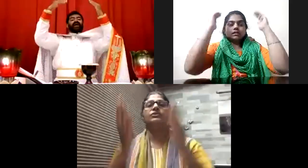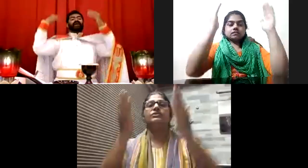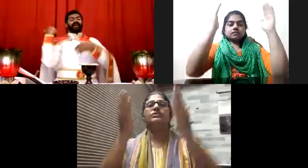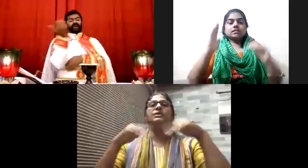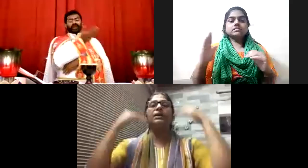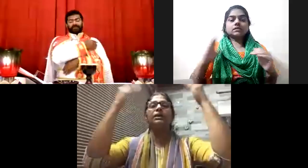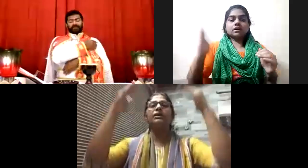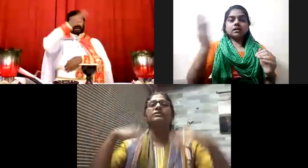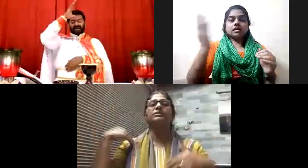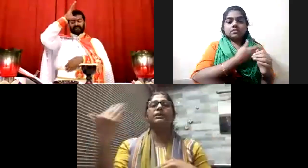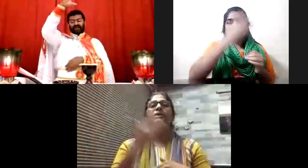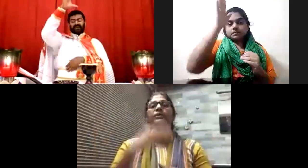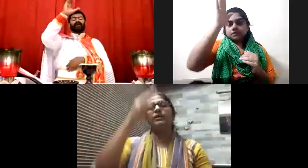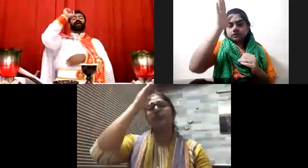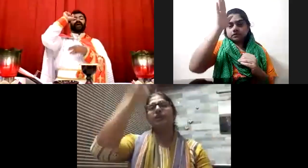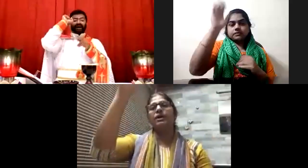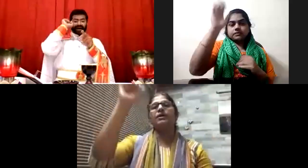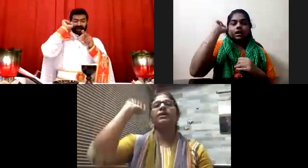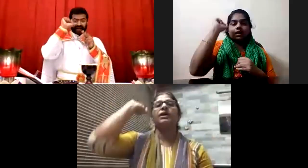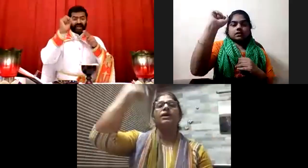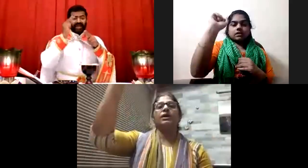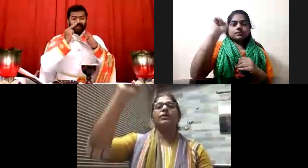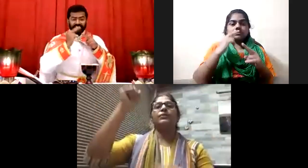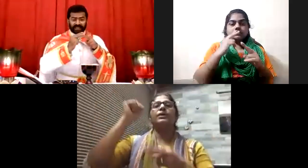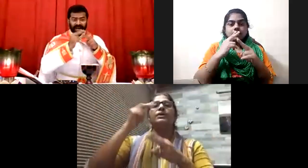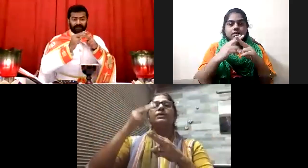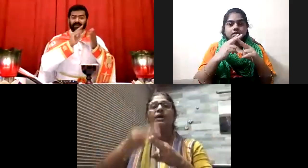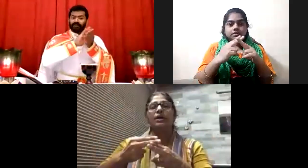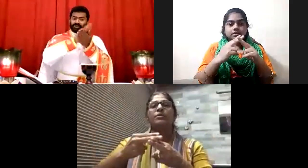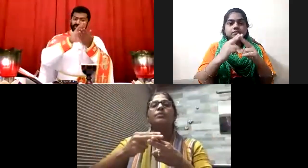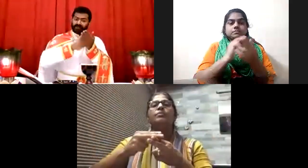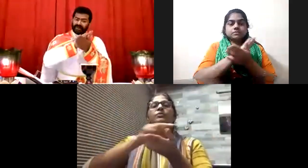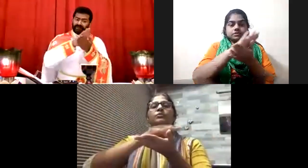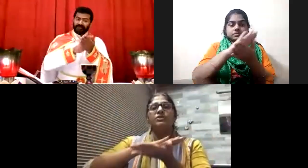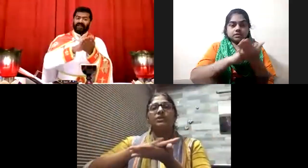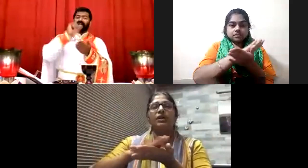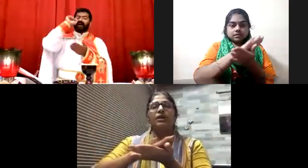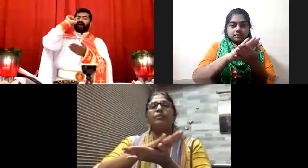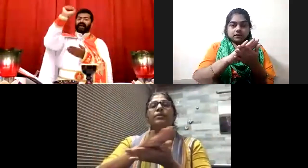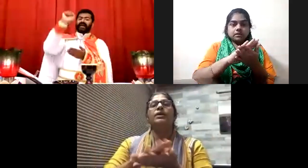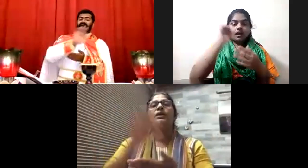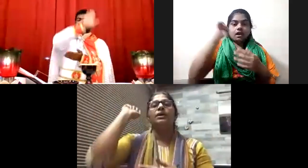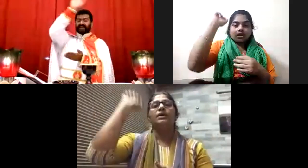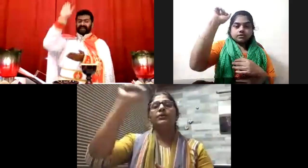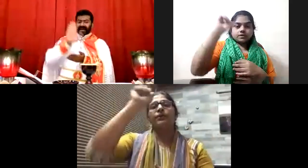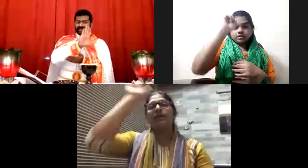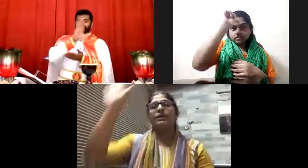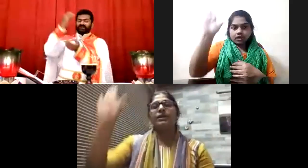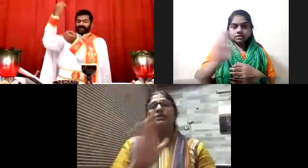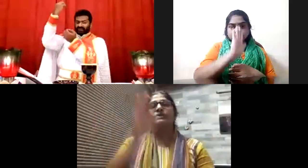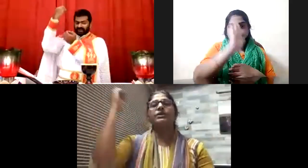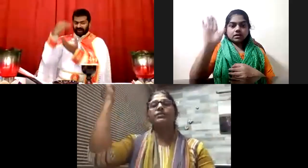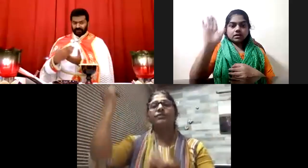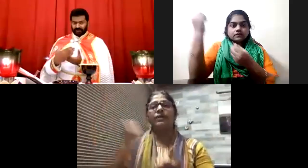സ്വർഗസ്ഥനായ ഞങ്ങളുടെ പിതാവേ, അങ്ങയുടെ നാമം പൂജിതമാവണമേ. അങ്ങയുടെ